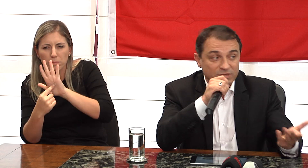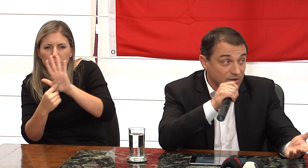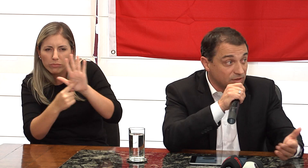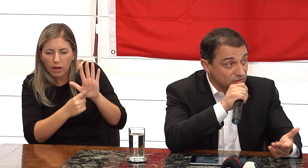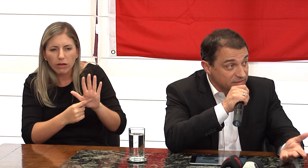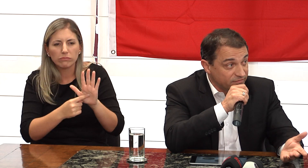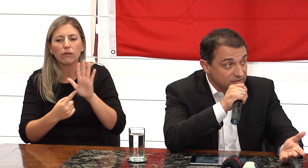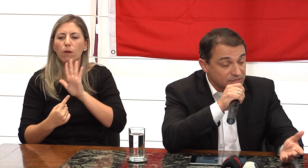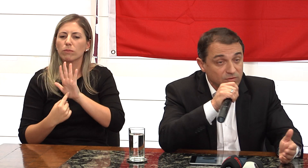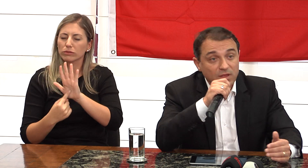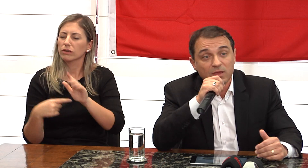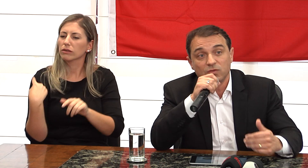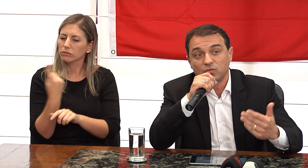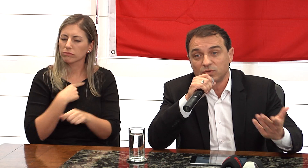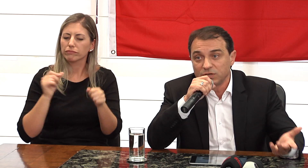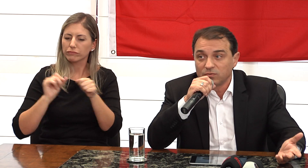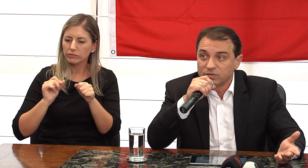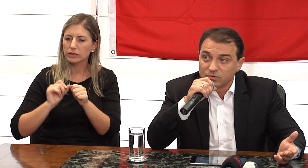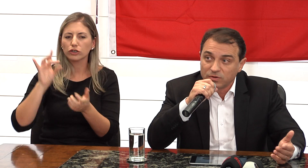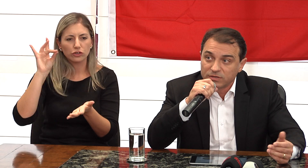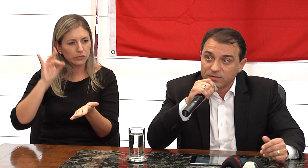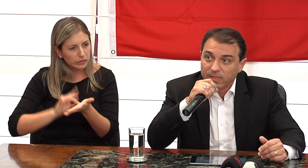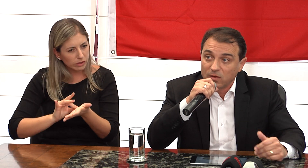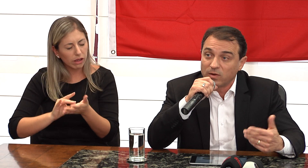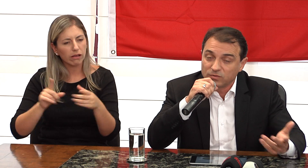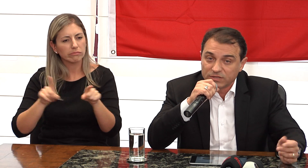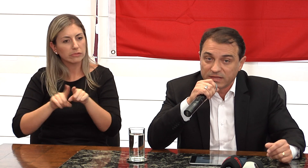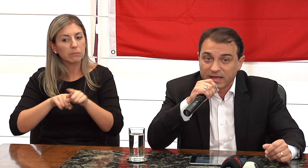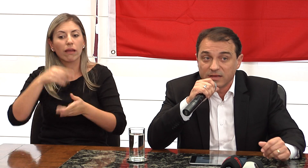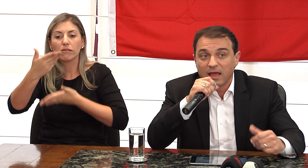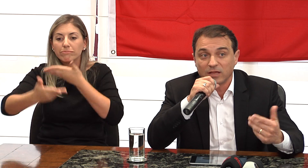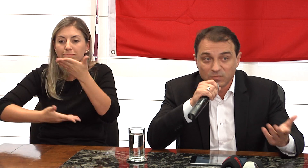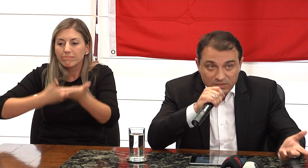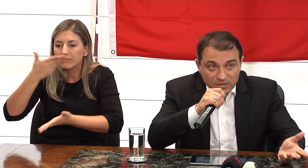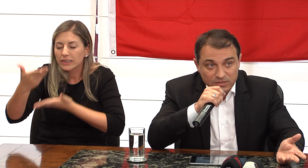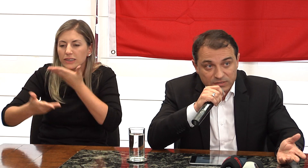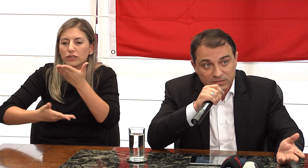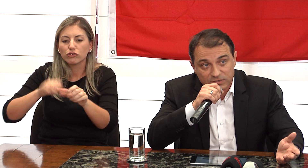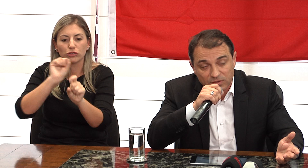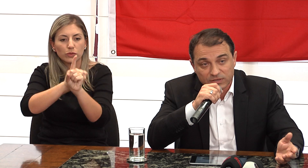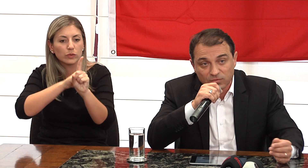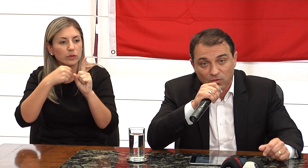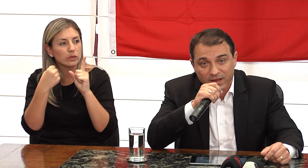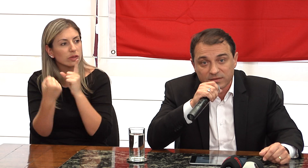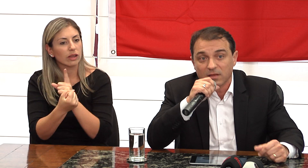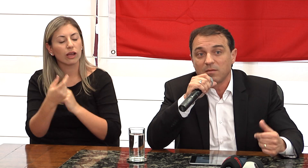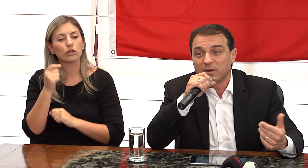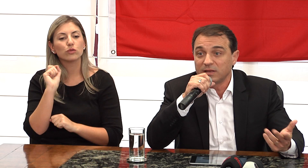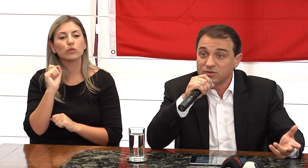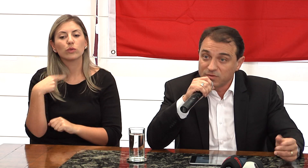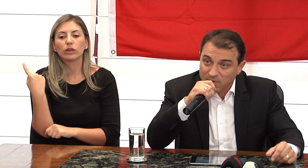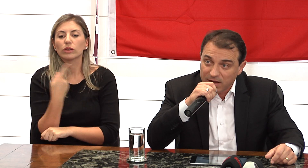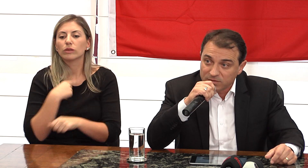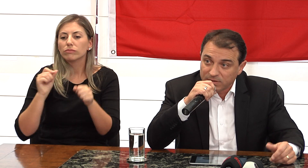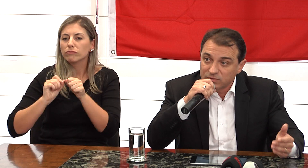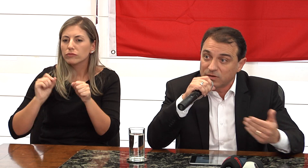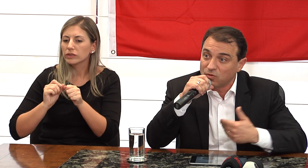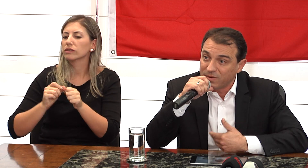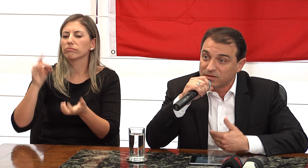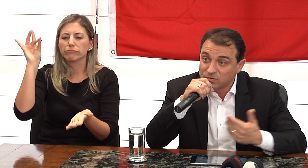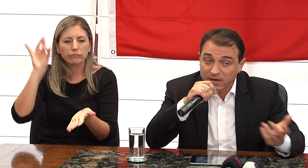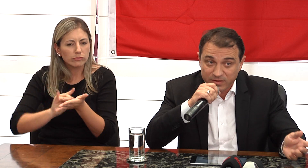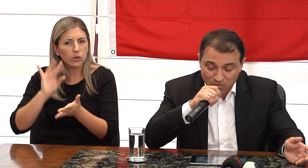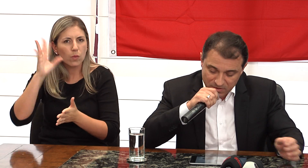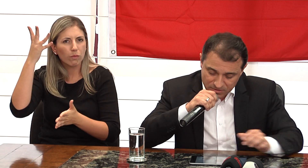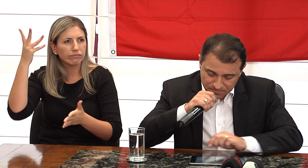seja, de mostrar o que a gente está fazendo e discutir com os senhores e com a sociedade as medidas que estão sendo tomadas para legitimá-las, para não